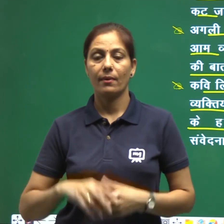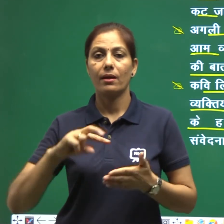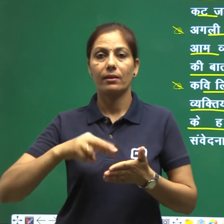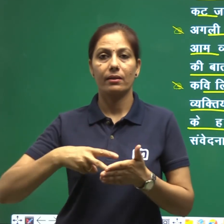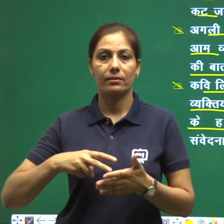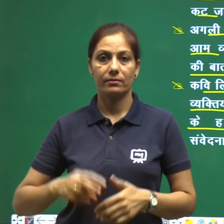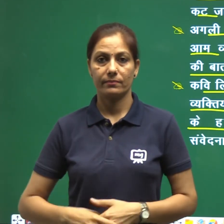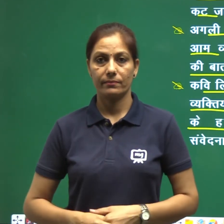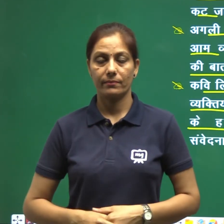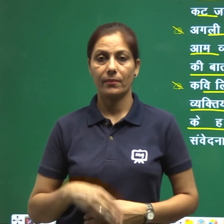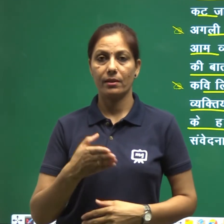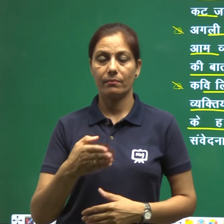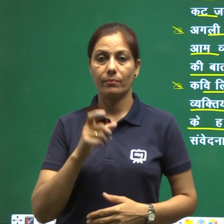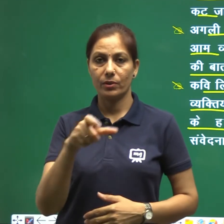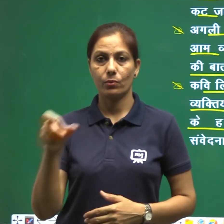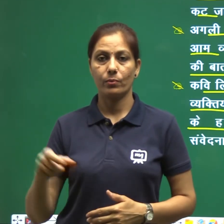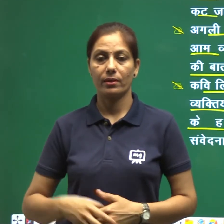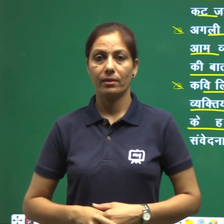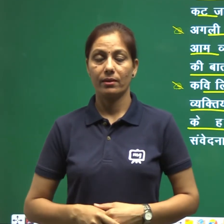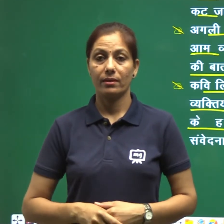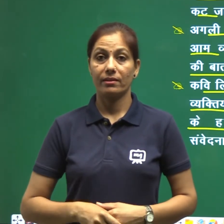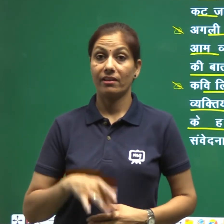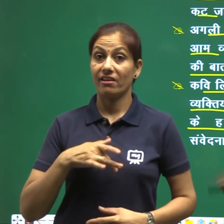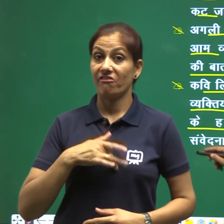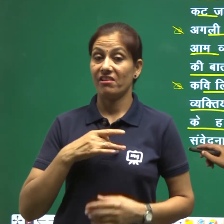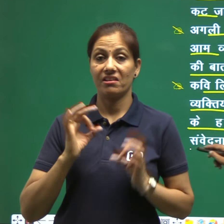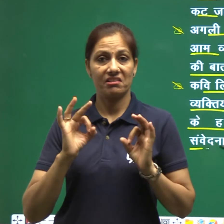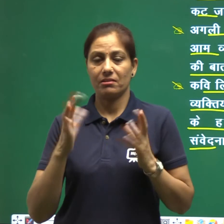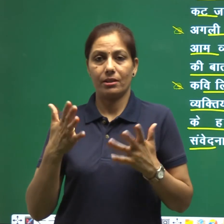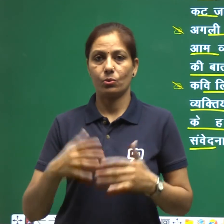अर्थात इनमें संवेदना नहीं होती।